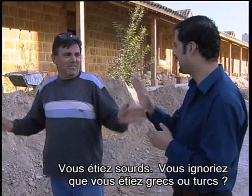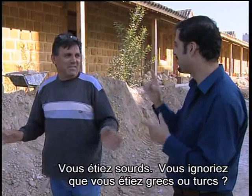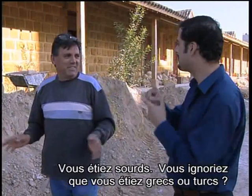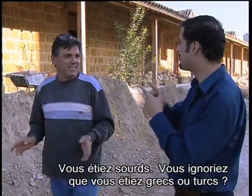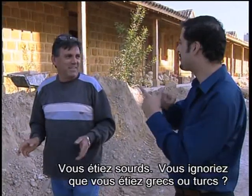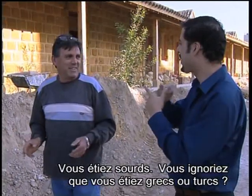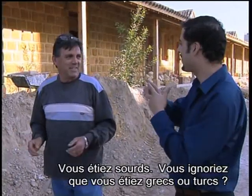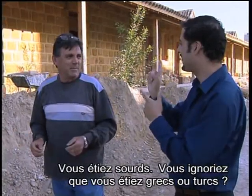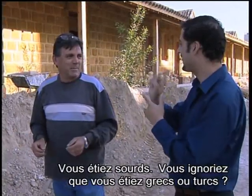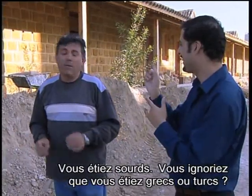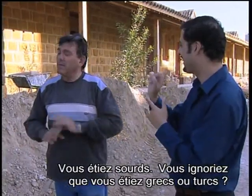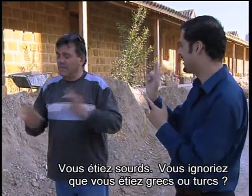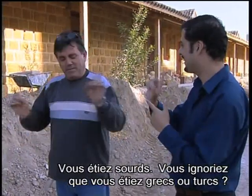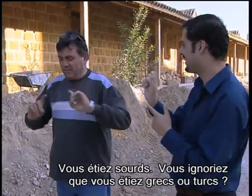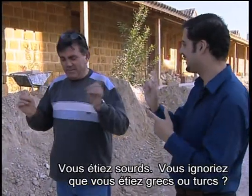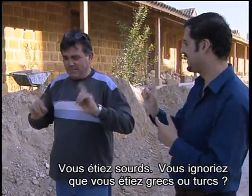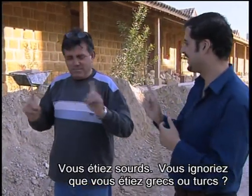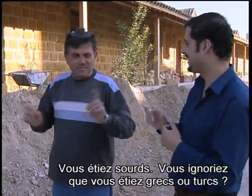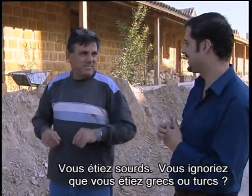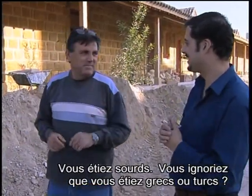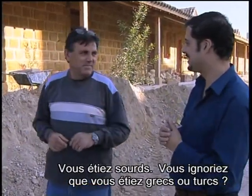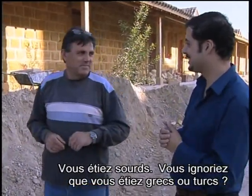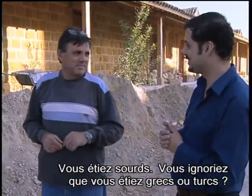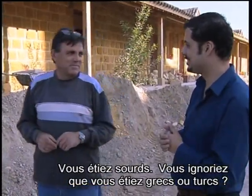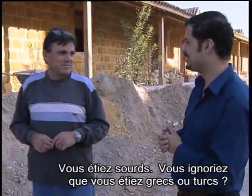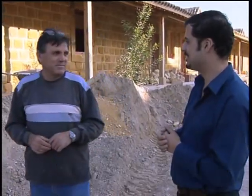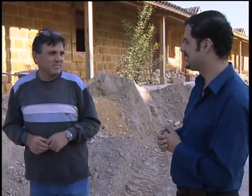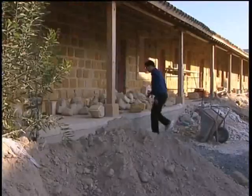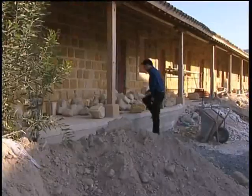Vous étiez sourds, c'est tout. Vous ne saviez pas que vous étiez grecs ou turcs.